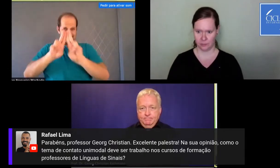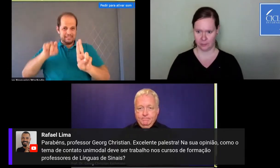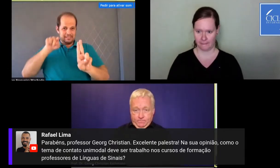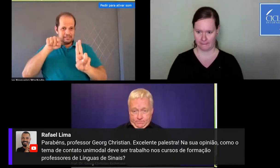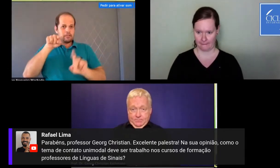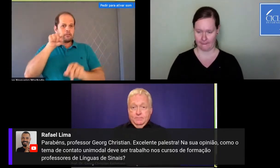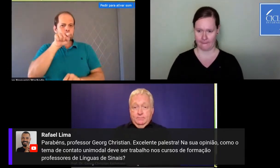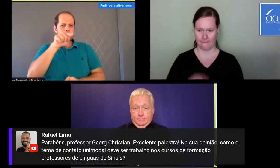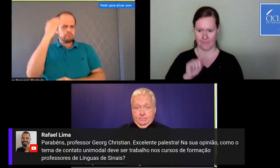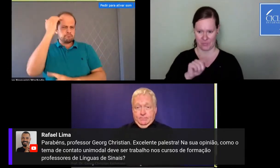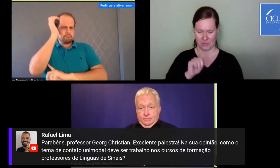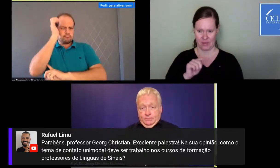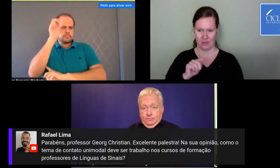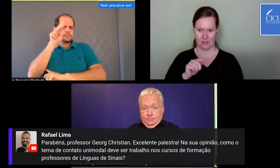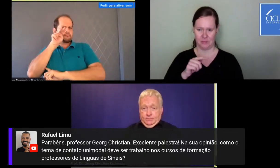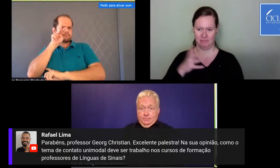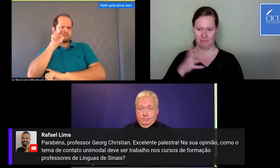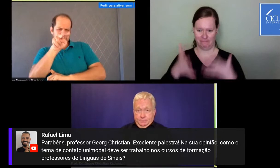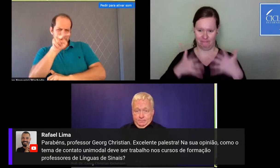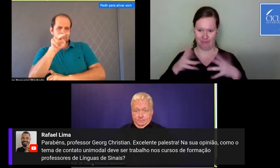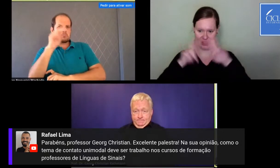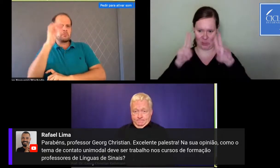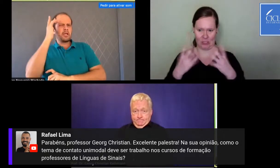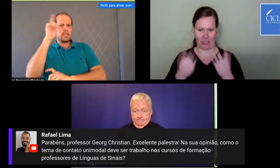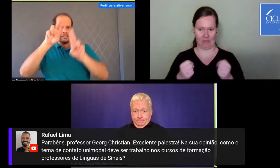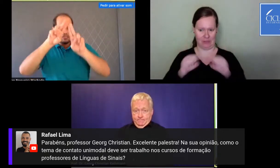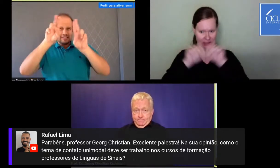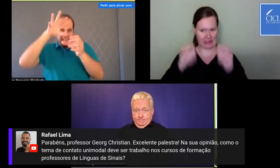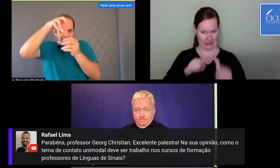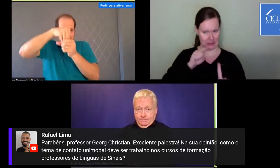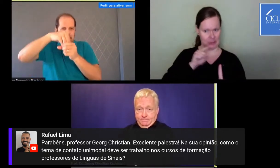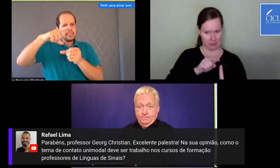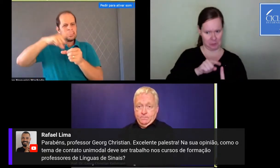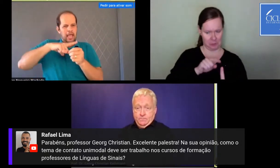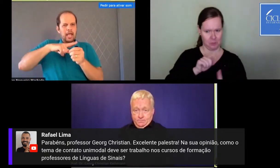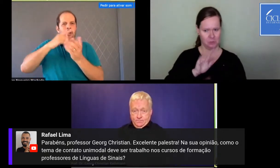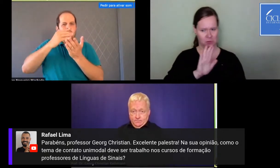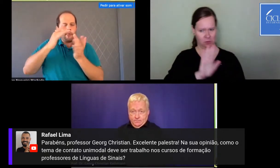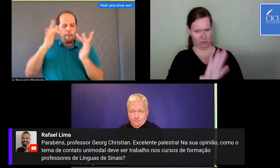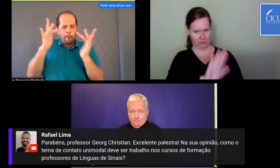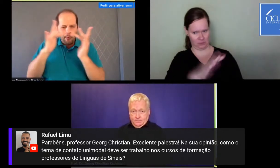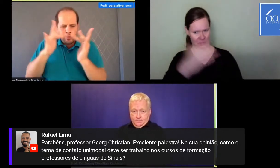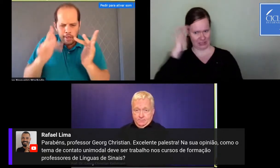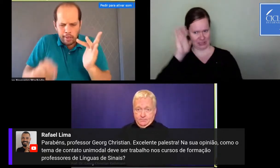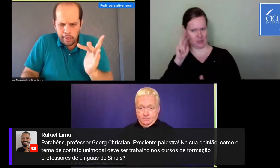Essa pergunta diz respeito ao sistema de sinais internacional.